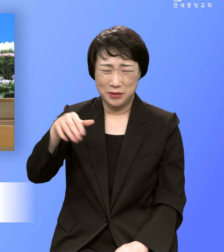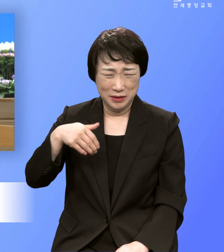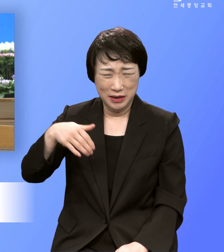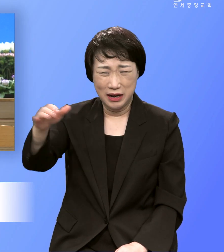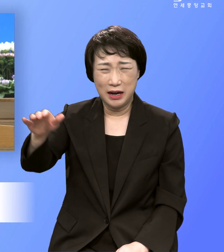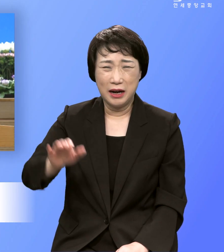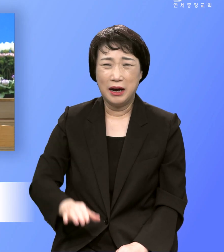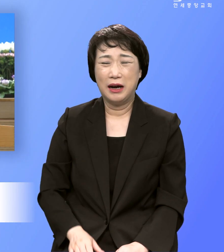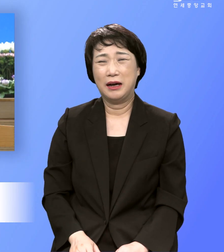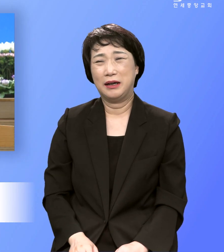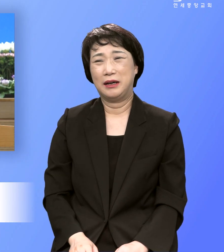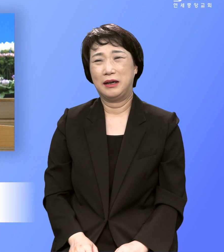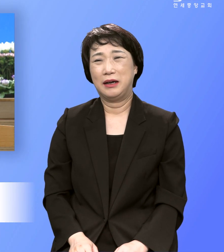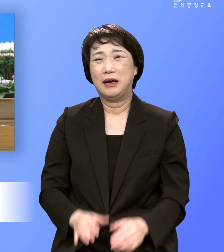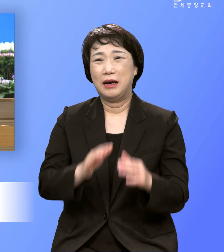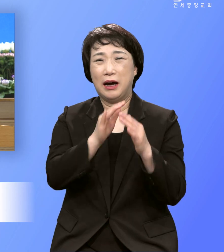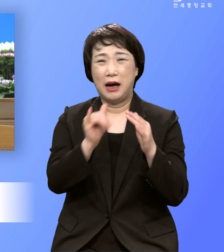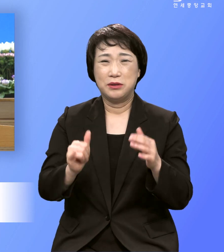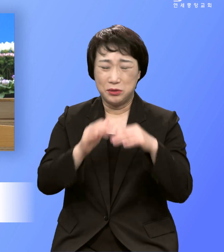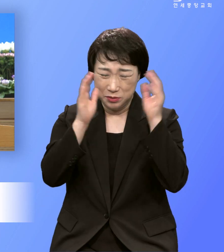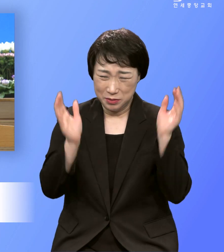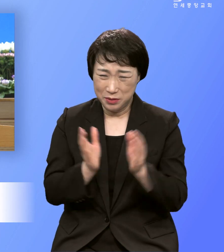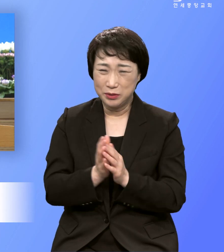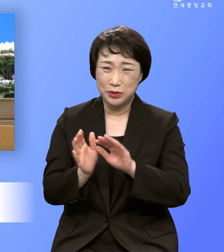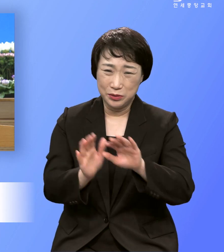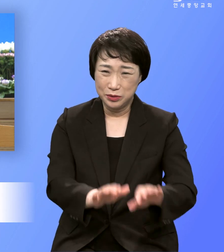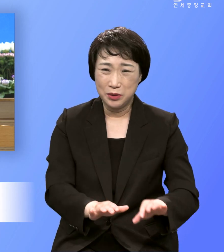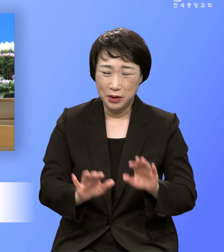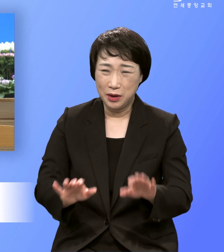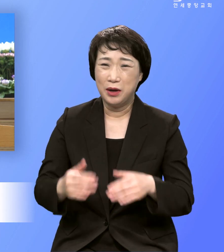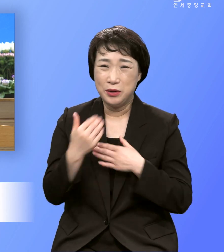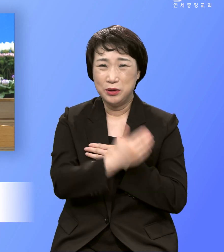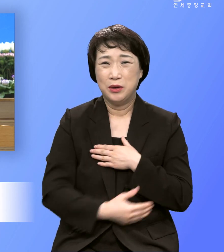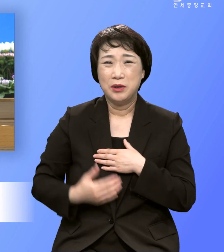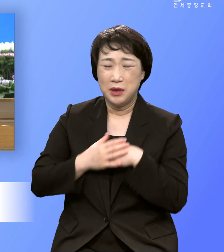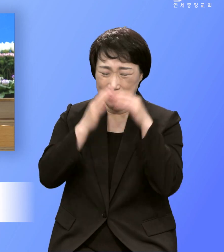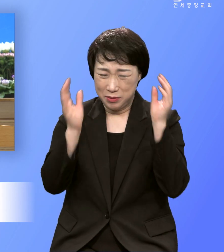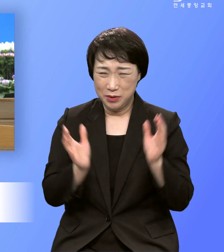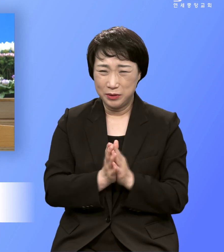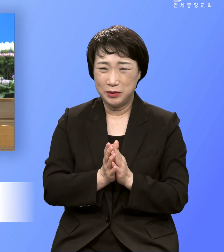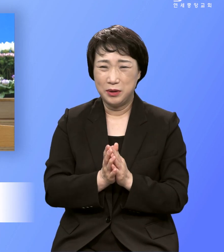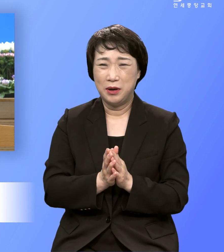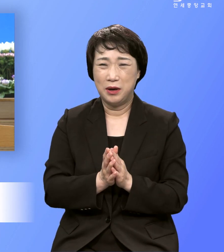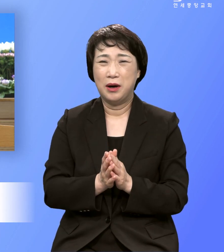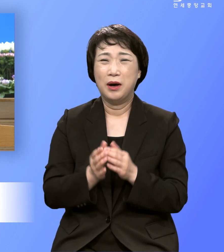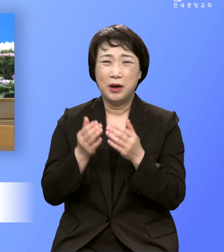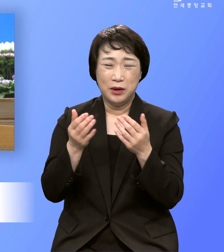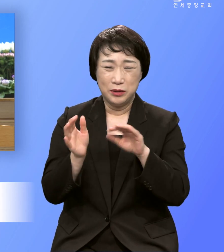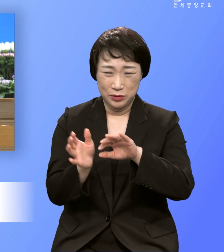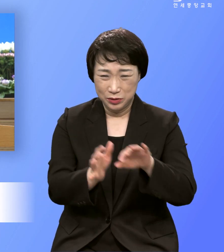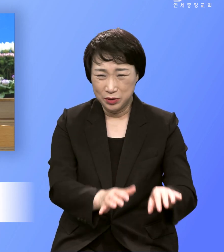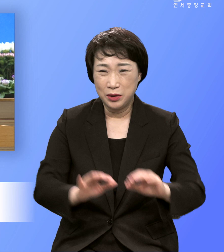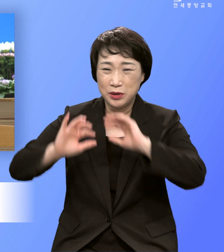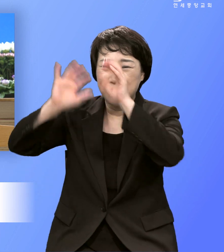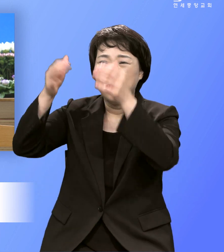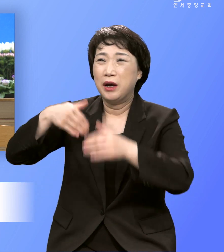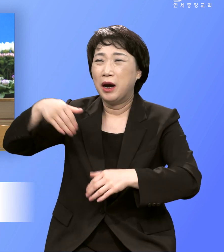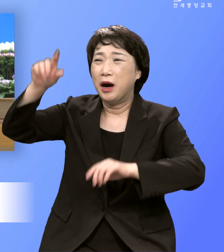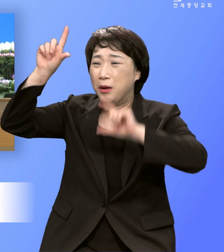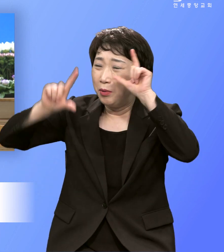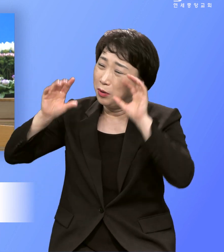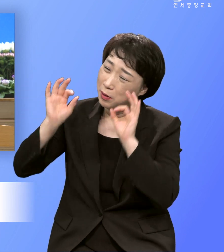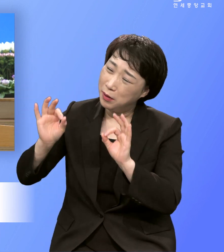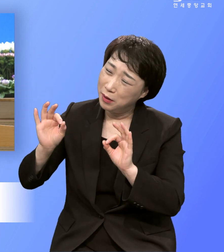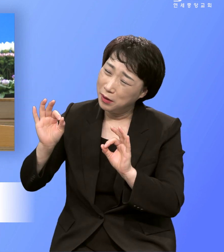아직도 다 죽으라고 썩을 욕심 내팽개치고 천국 가는 모습이